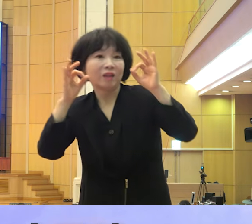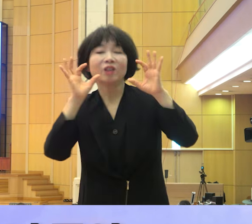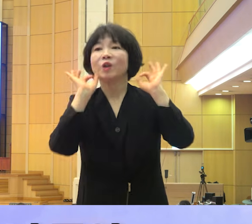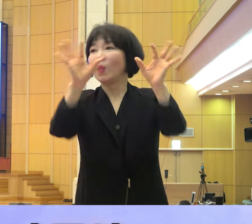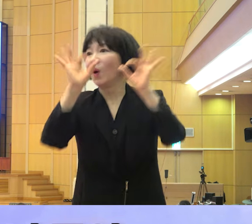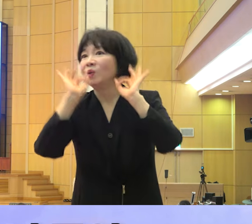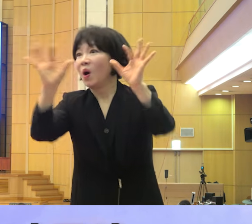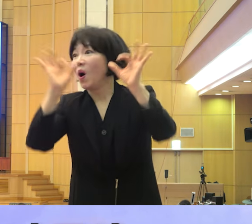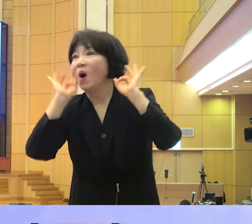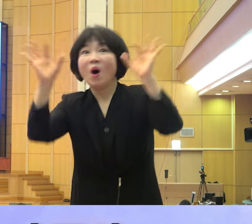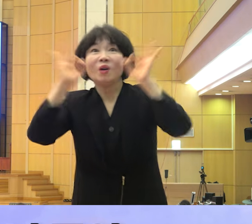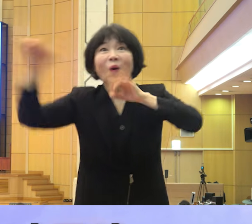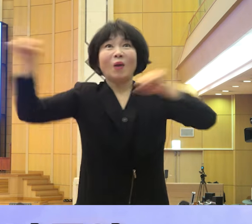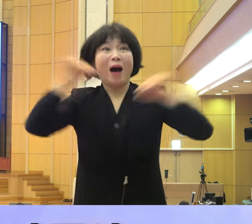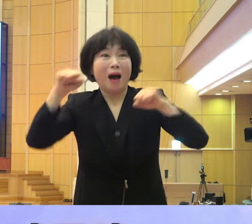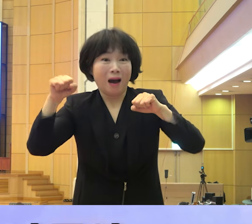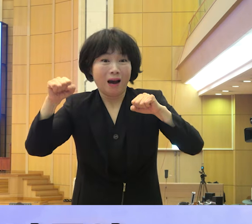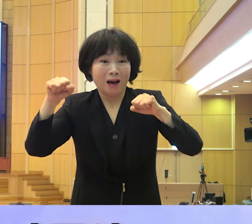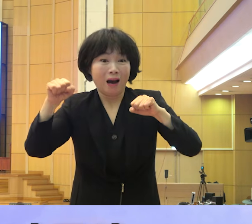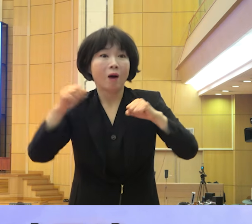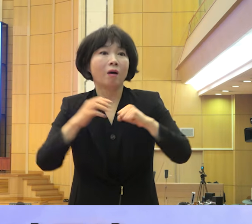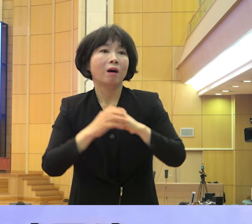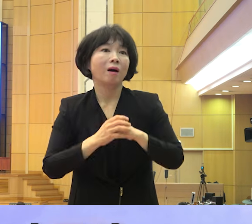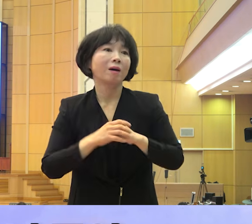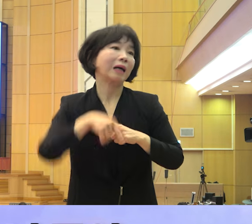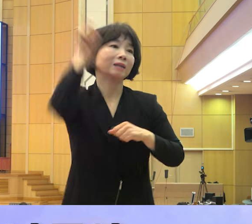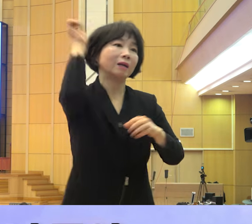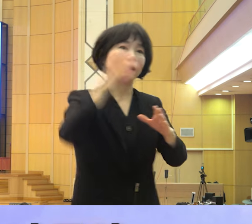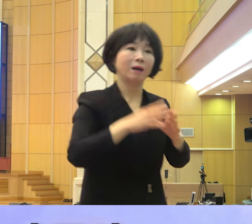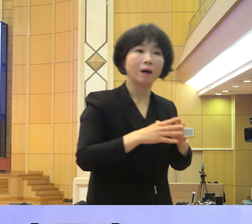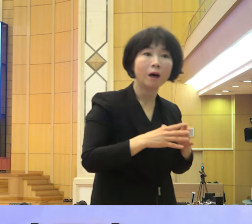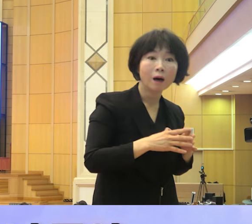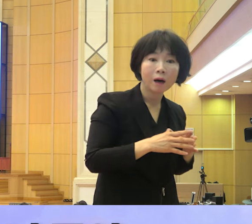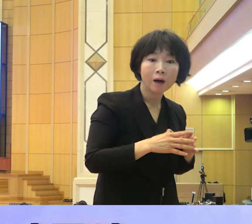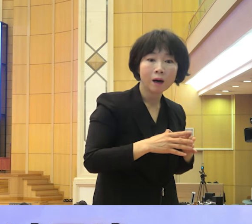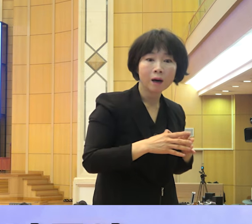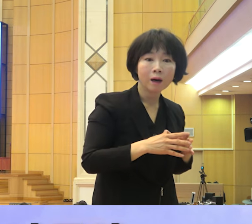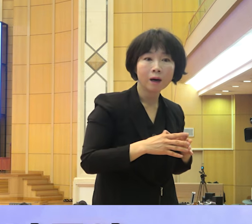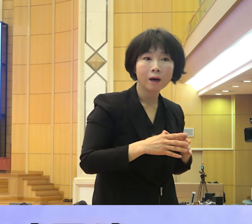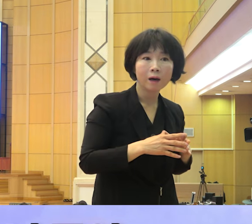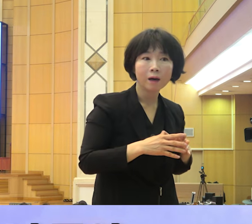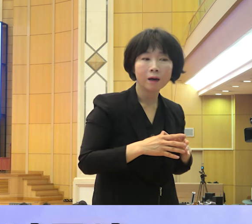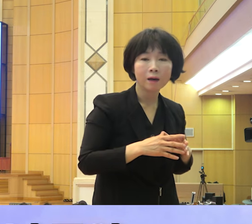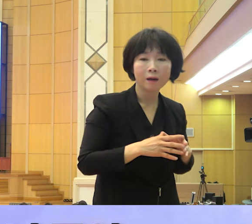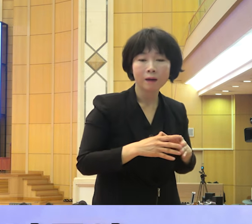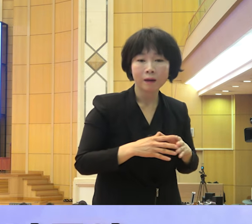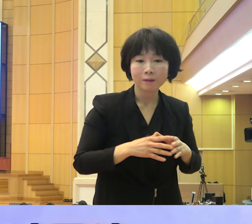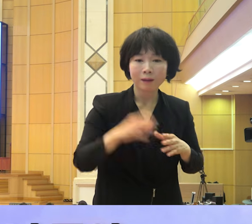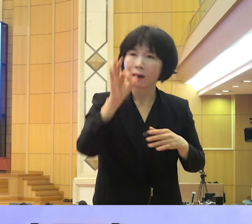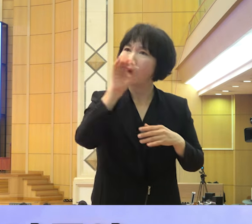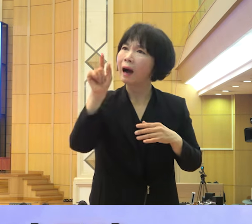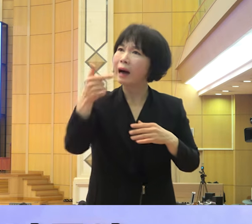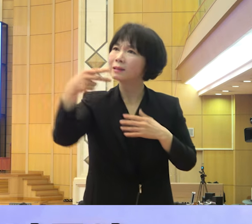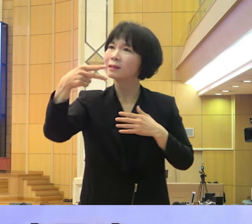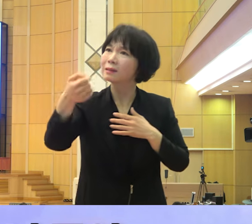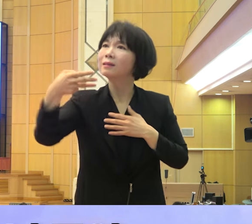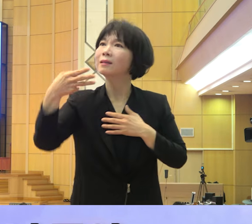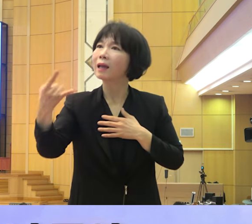고기 잡고 이랬는데 너 도대체 너 이번 달 월급 깎어? 막 이럴